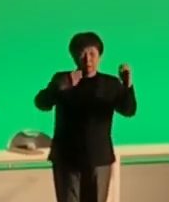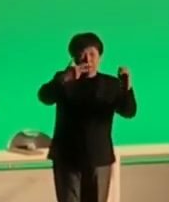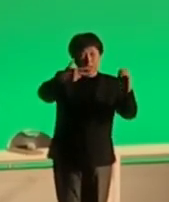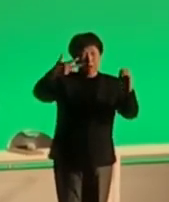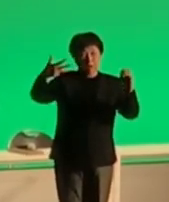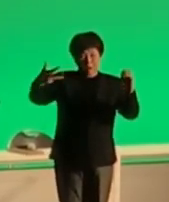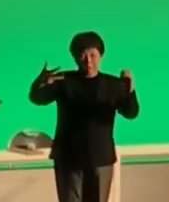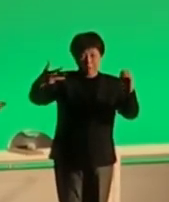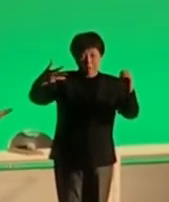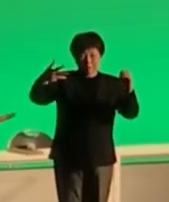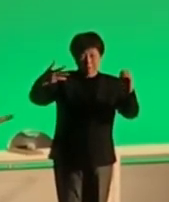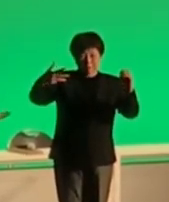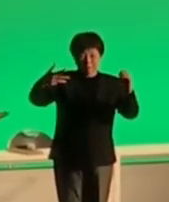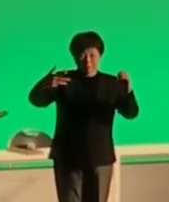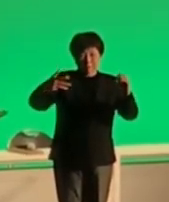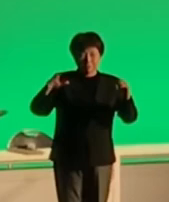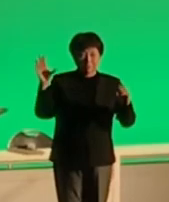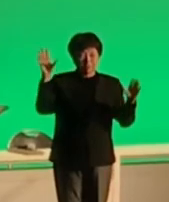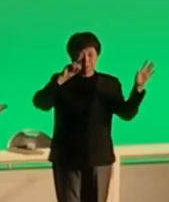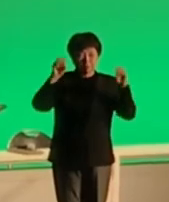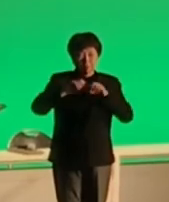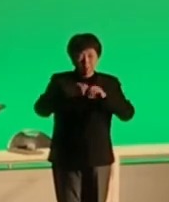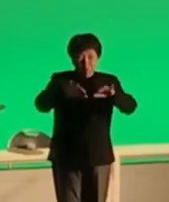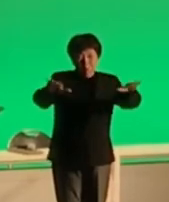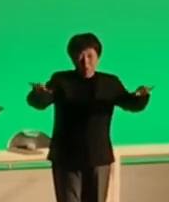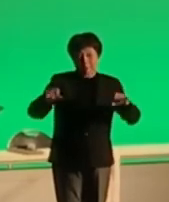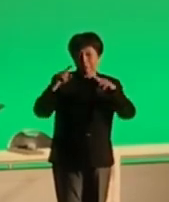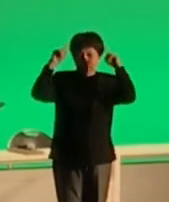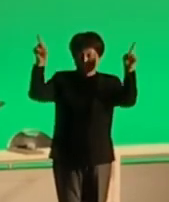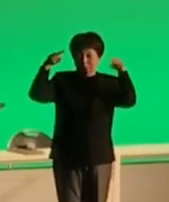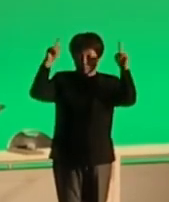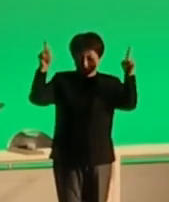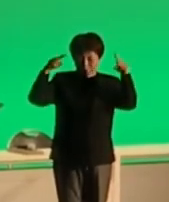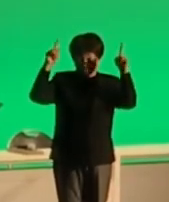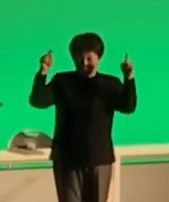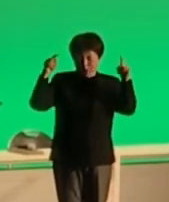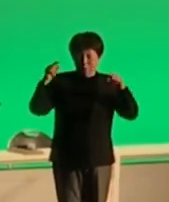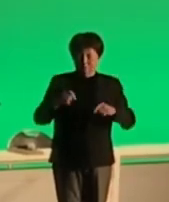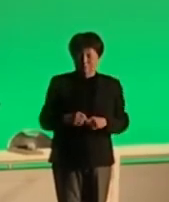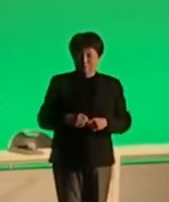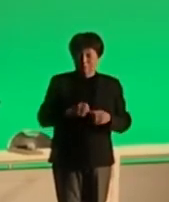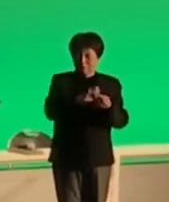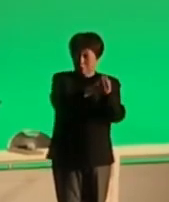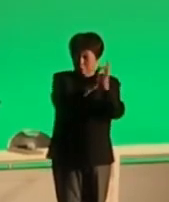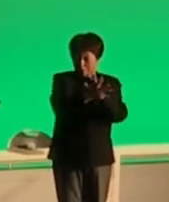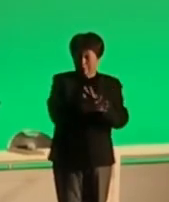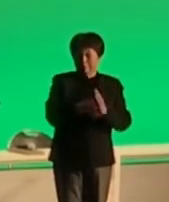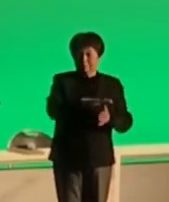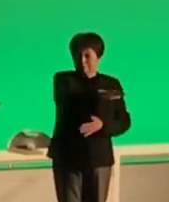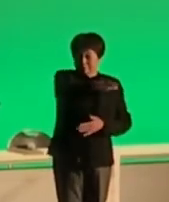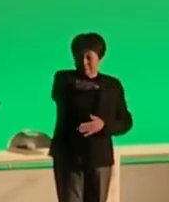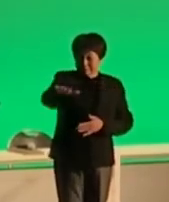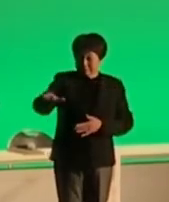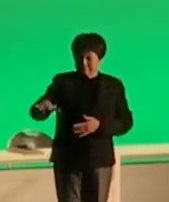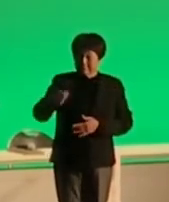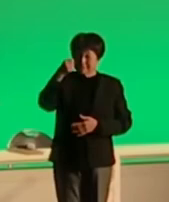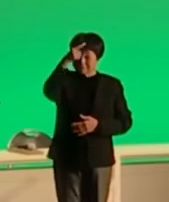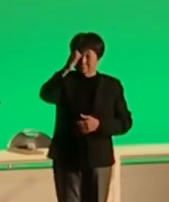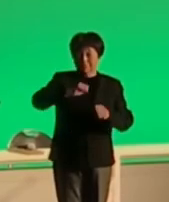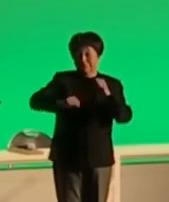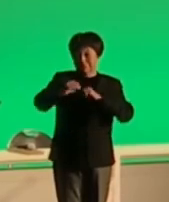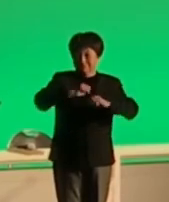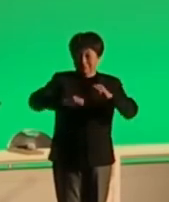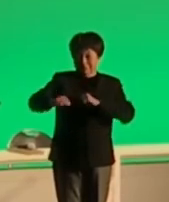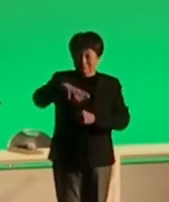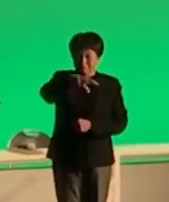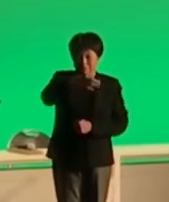078という、クロスメディアのイベントなんですが、インタラクティブ部門、誰でも輝いて活躍できる